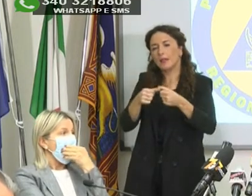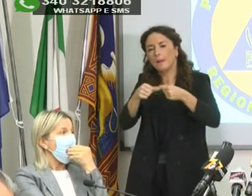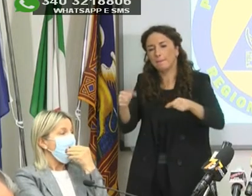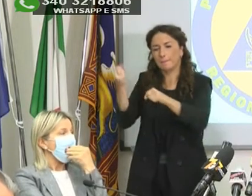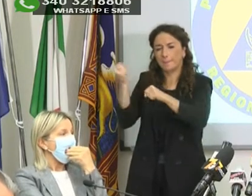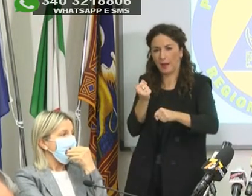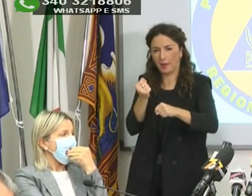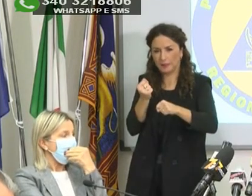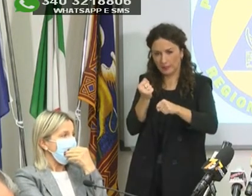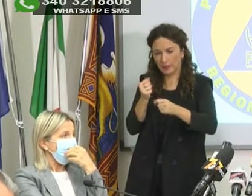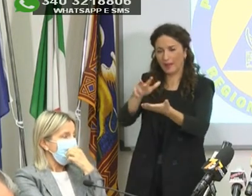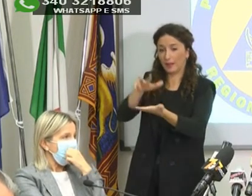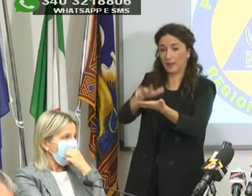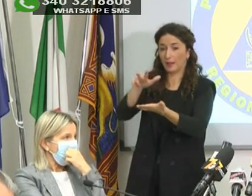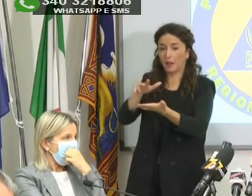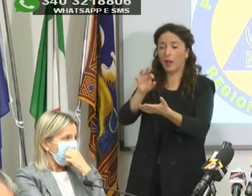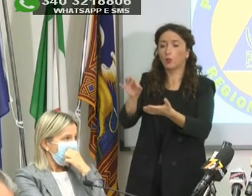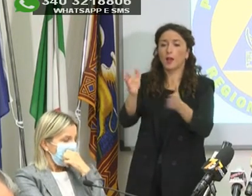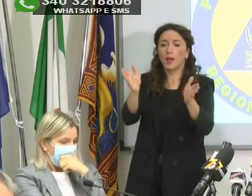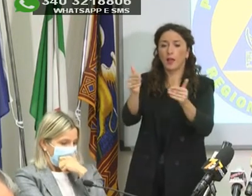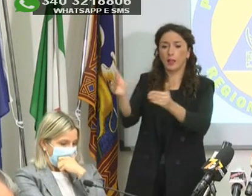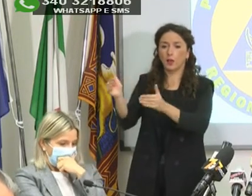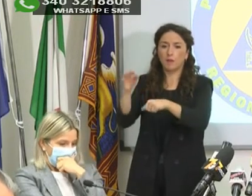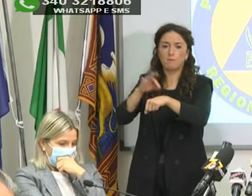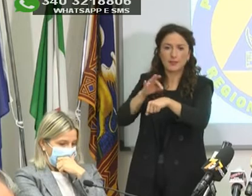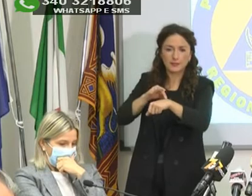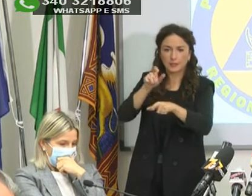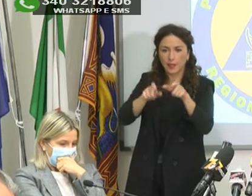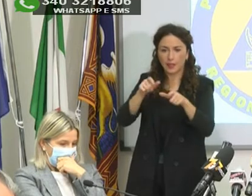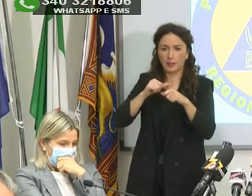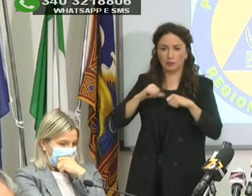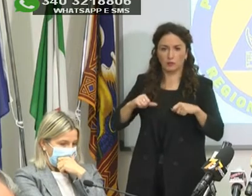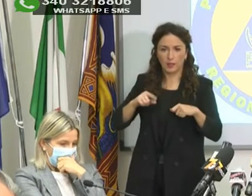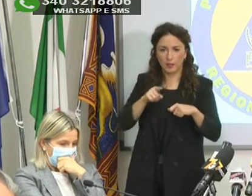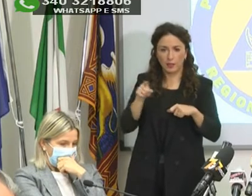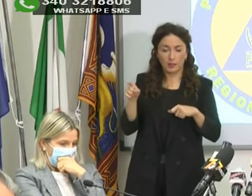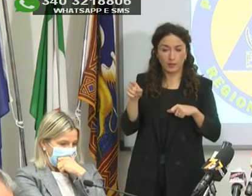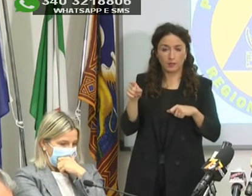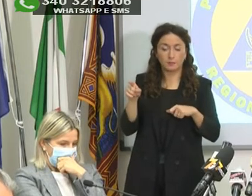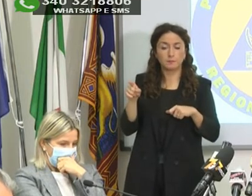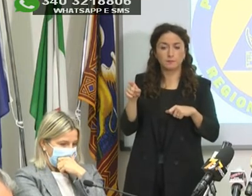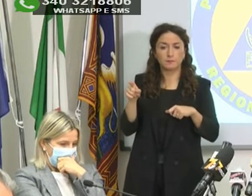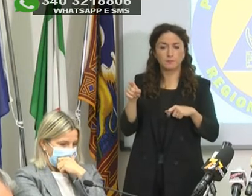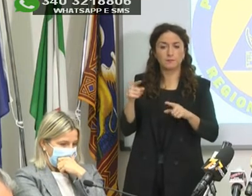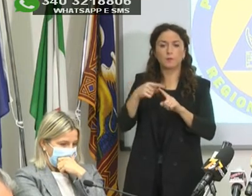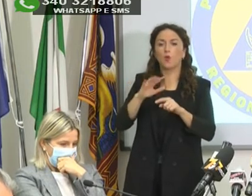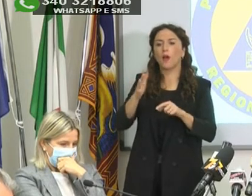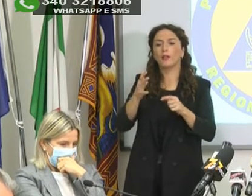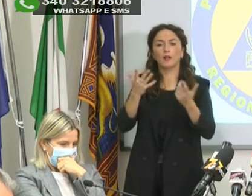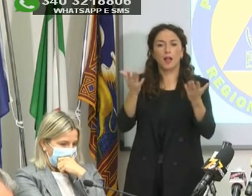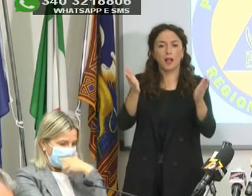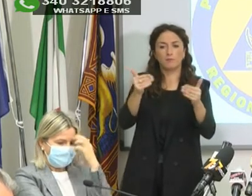e fondamentali a particolari categorie di pazienti, di cittadini, e altre che sono magari attività in